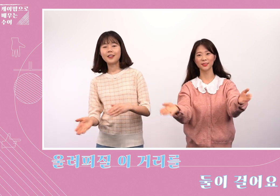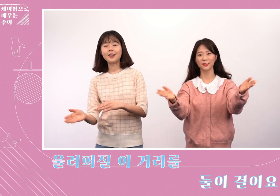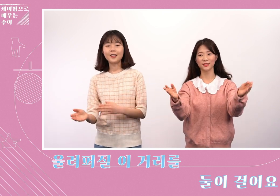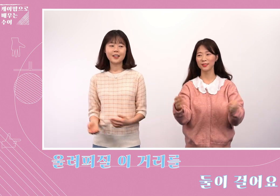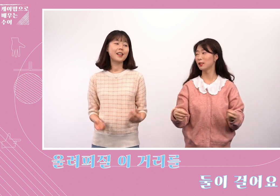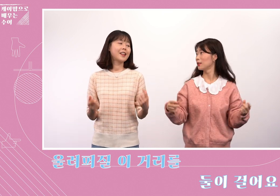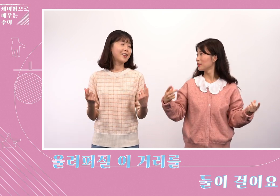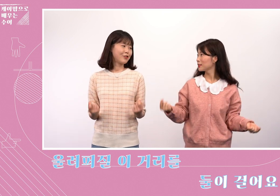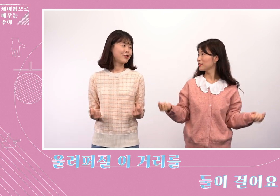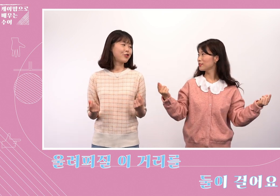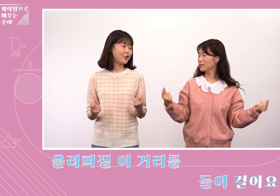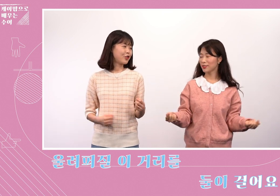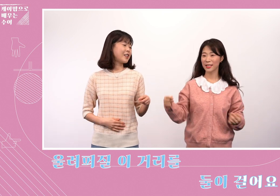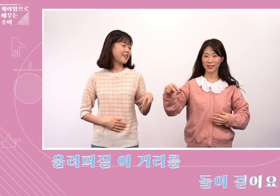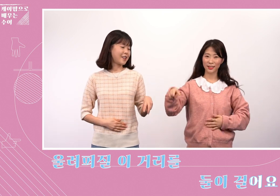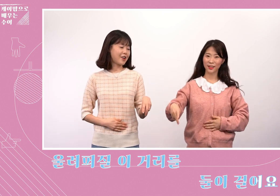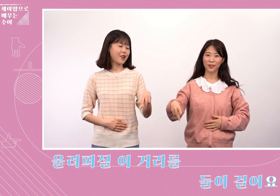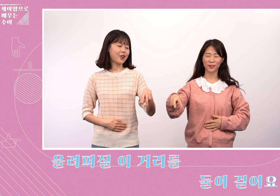으